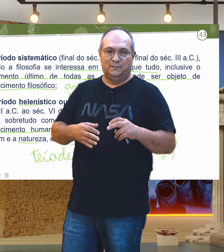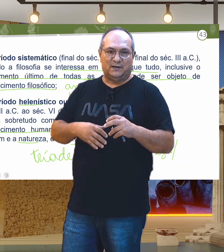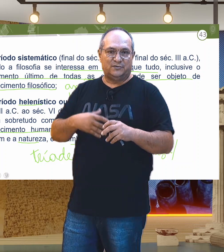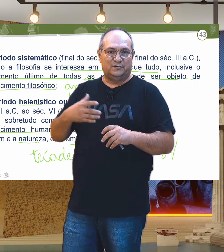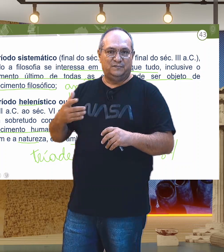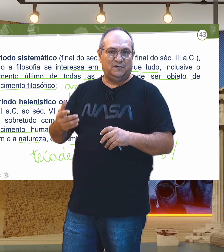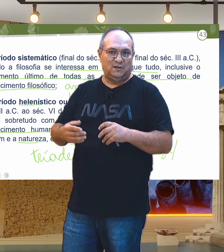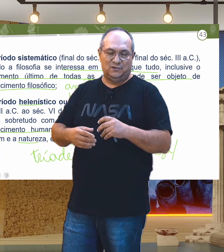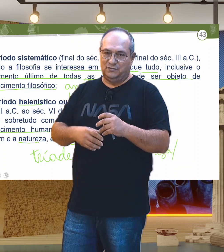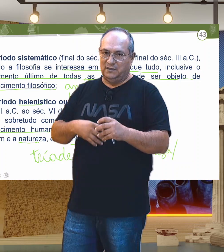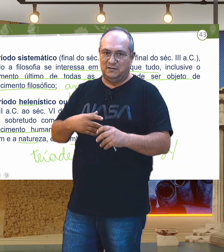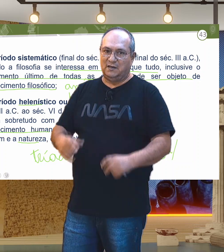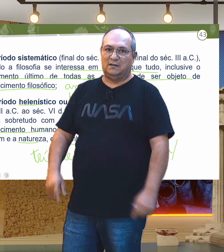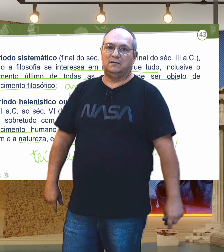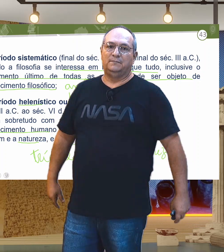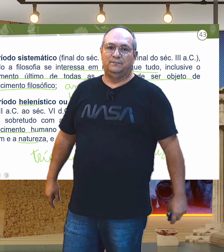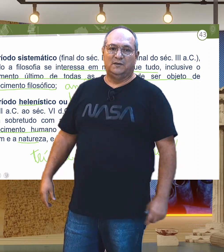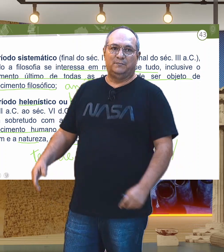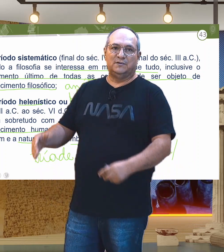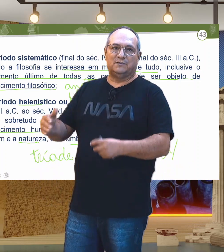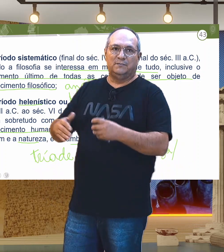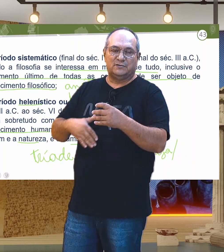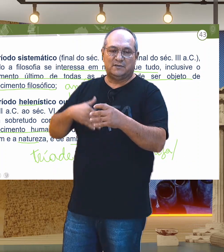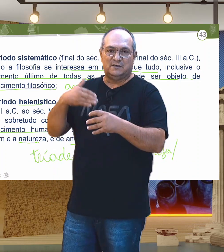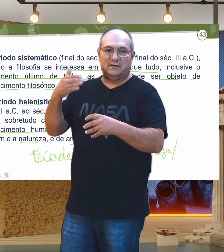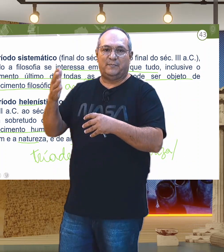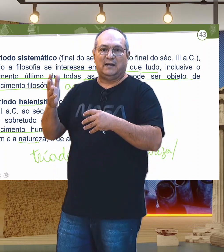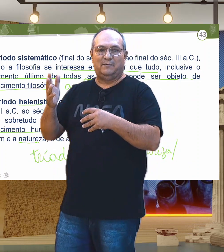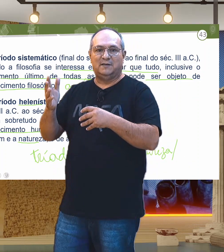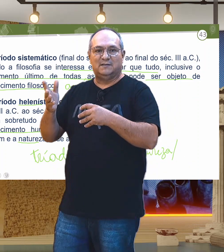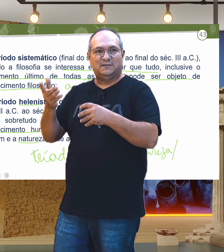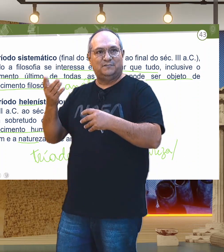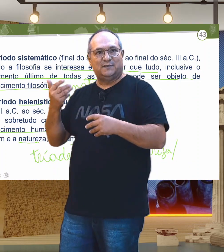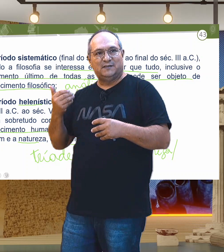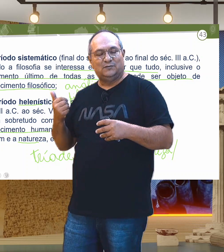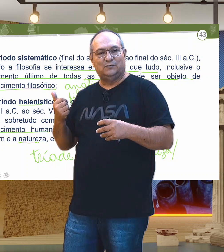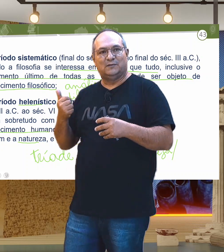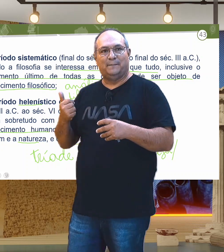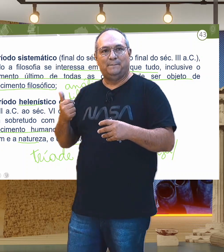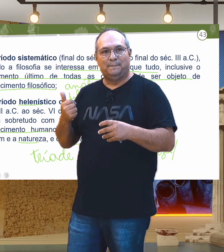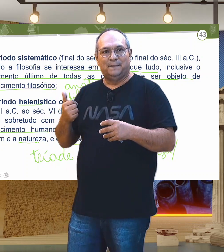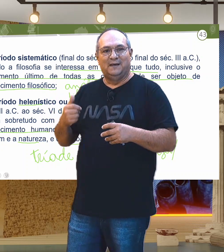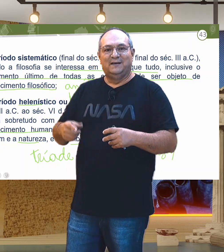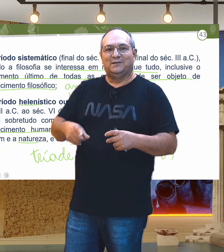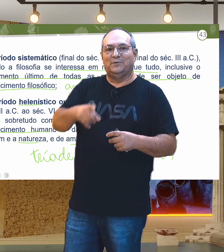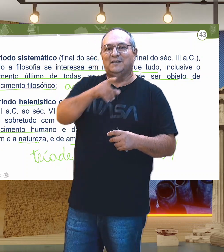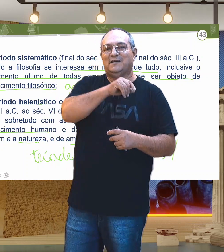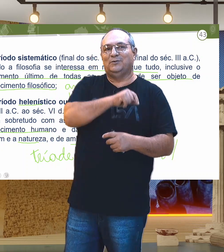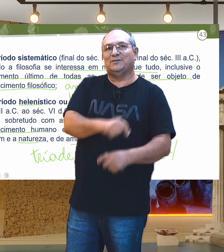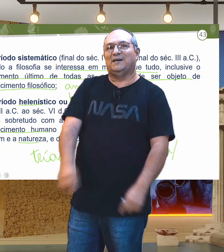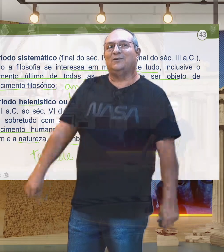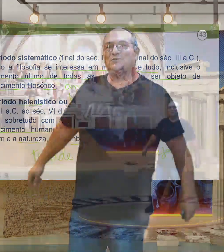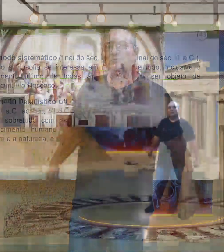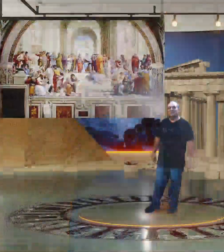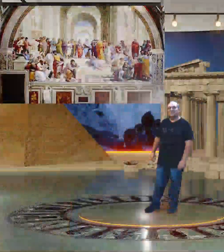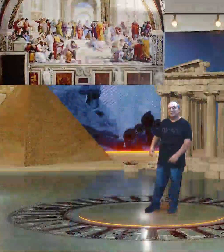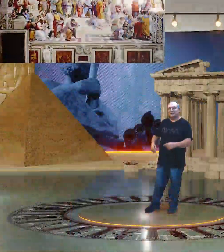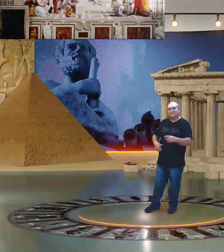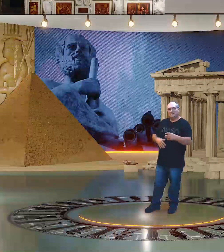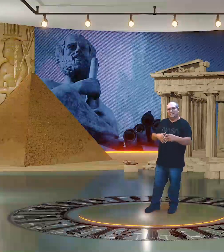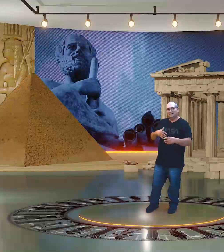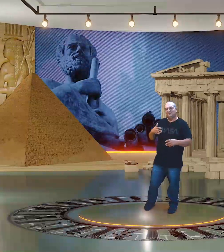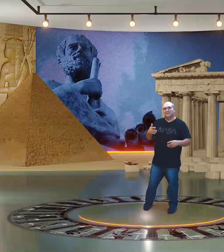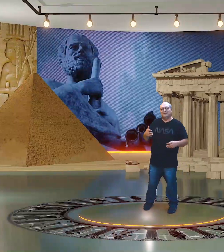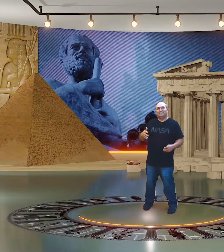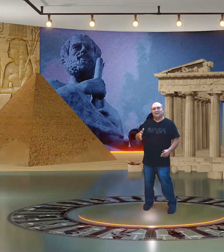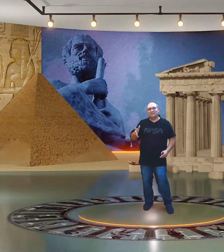cosmólogo, astrofísico e etc. Depois começou a se separar, mas antes ele fazia tudo, tá? Então essa é a nossa aula de hoje, tá? A